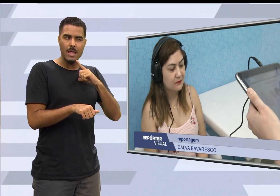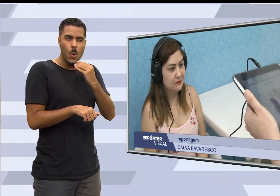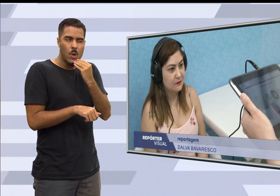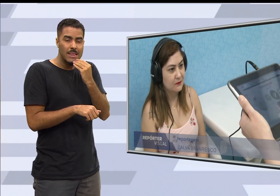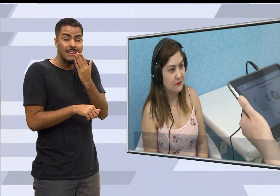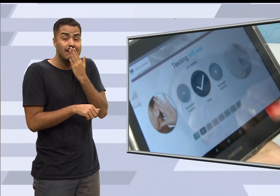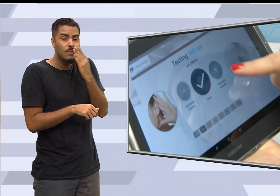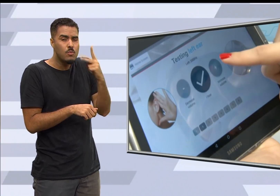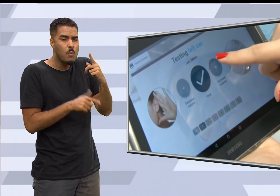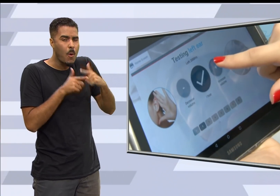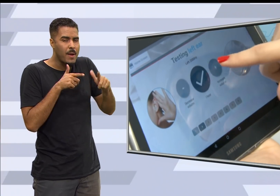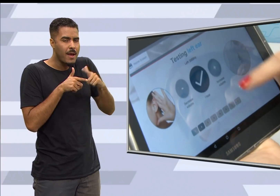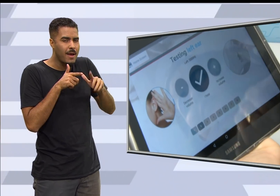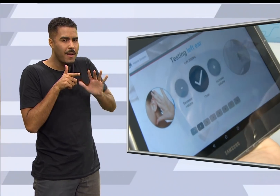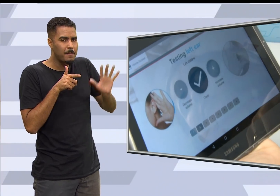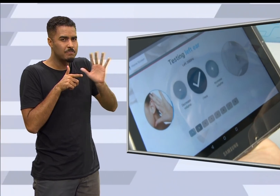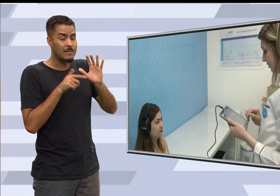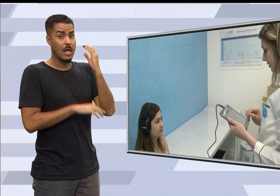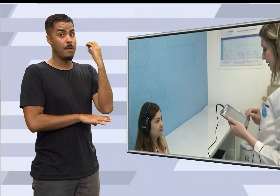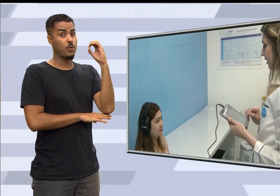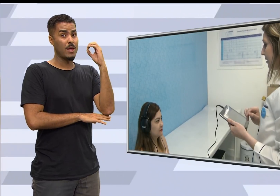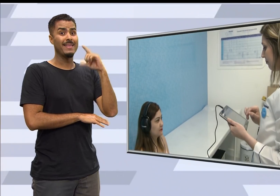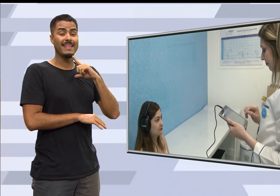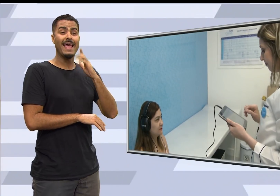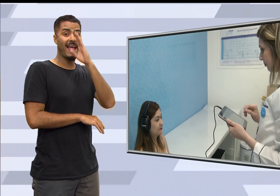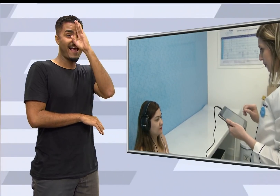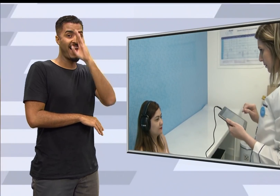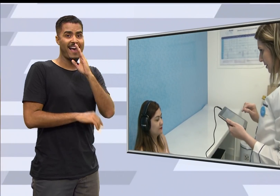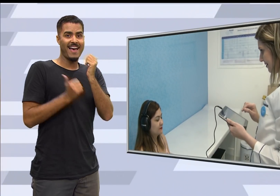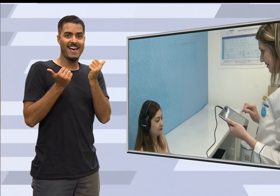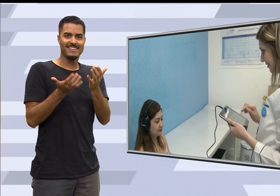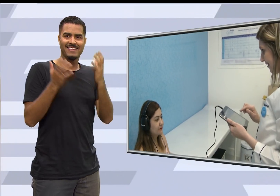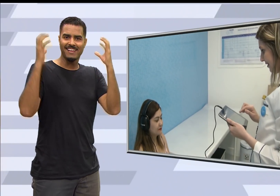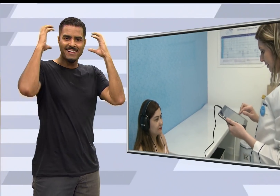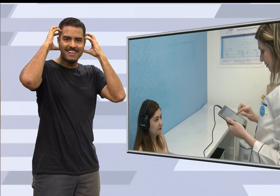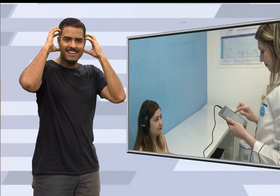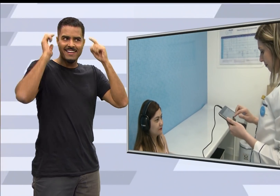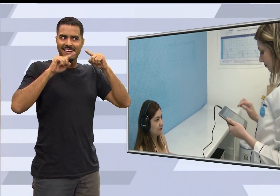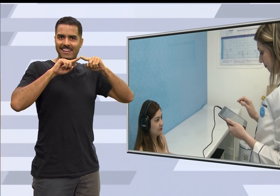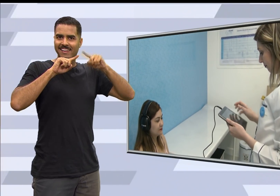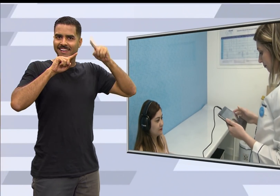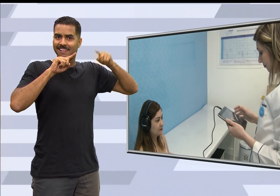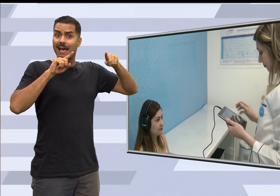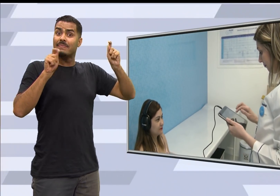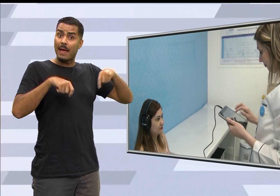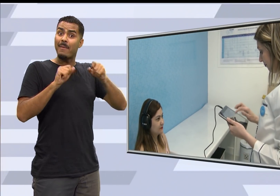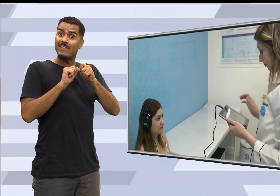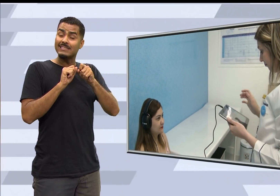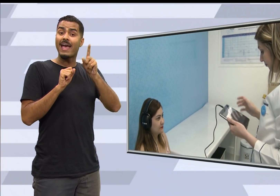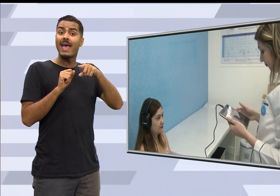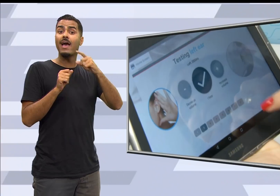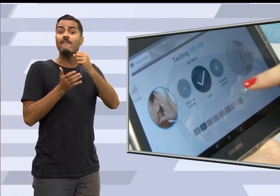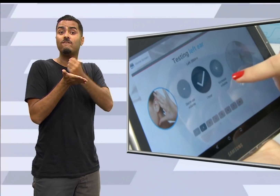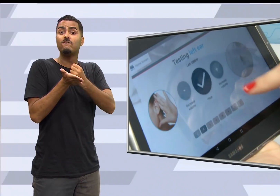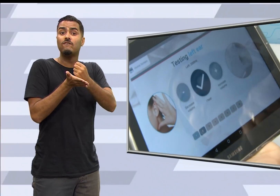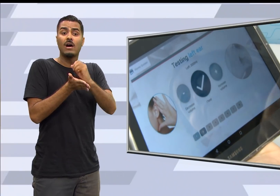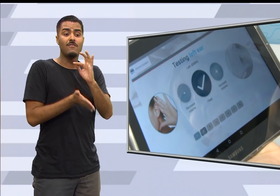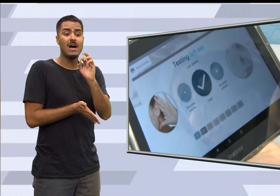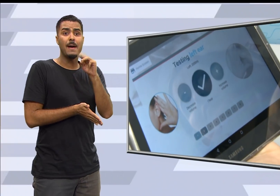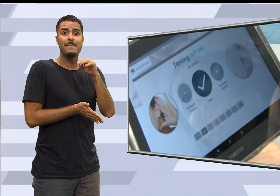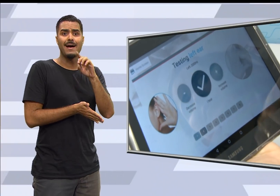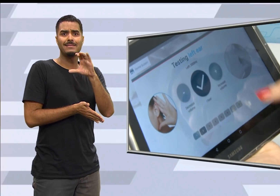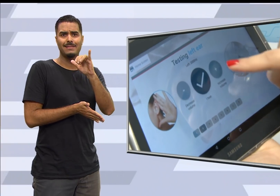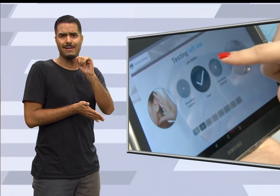de problema. Em Porto Alegre, um teste gratuito pode ser feito até em farmácias desta rede. Dura cerca de